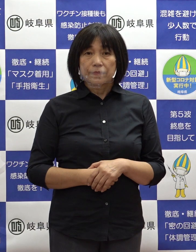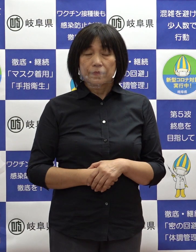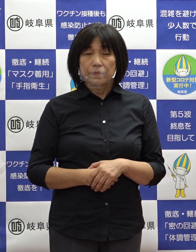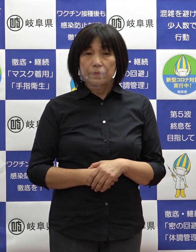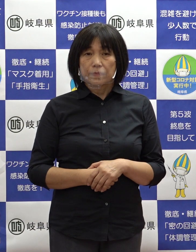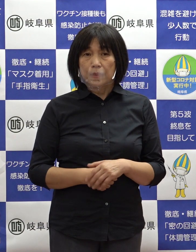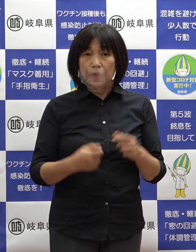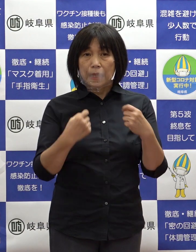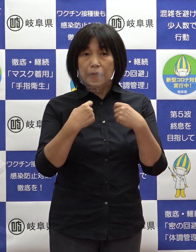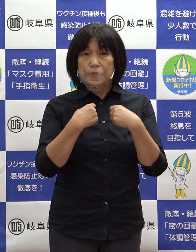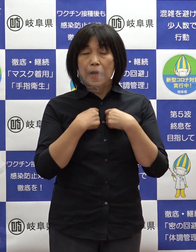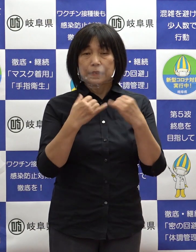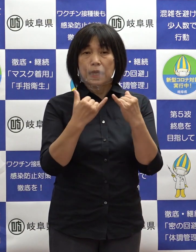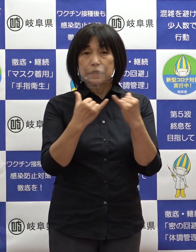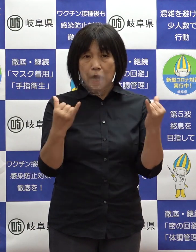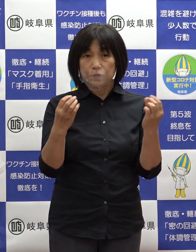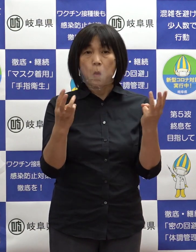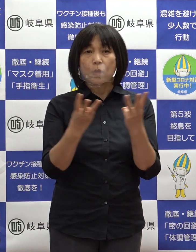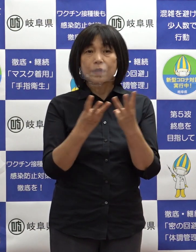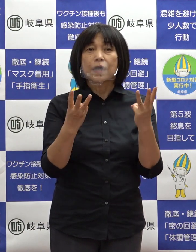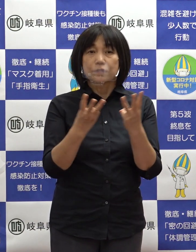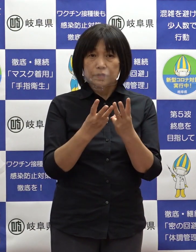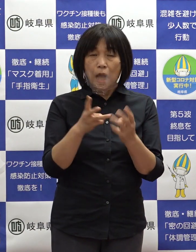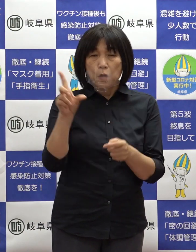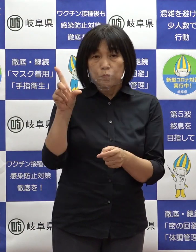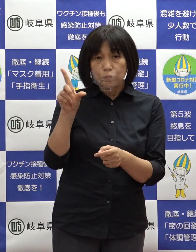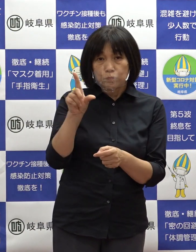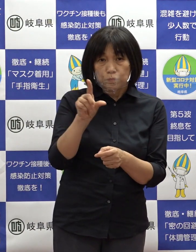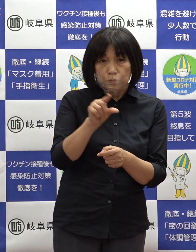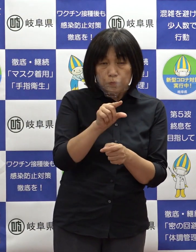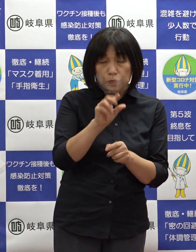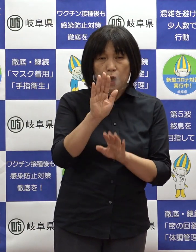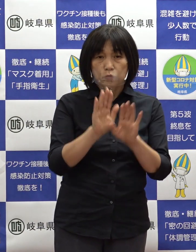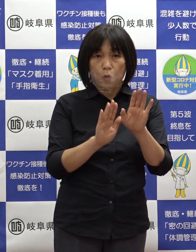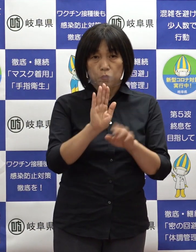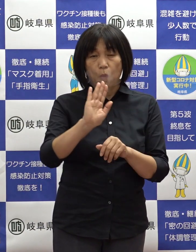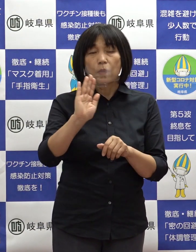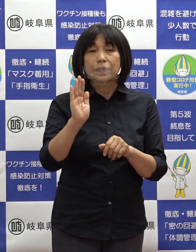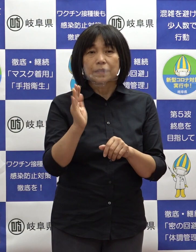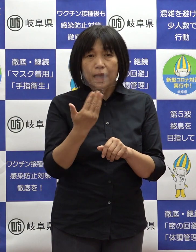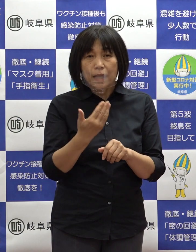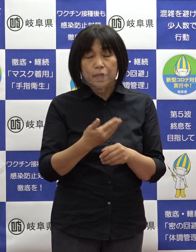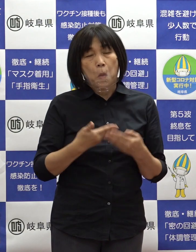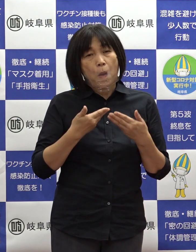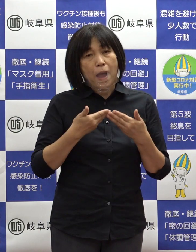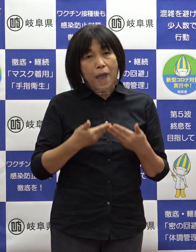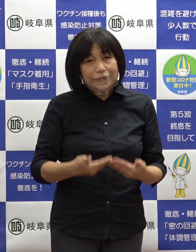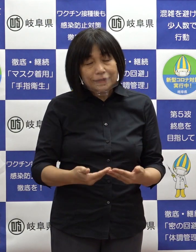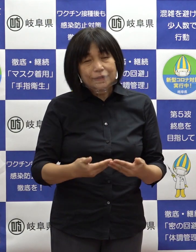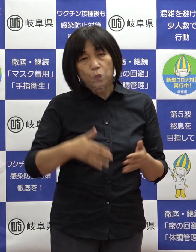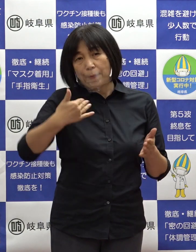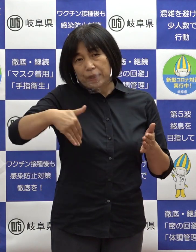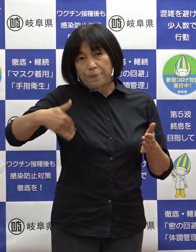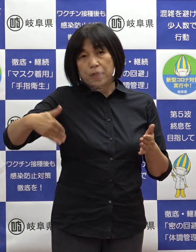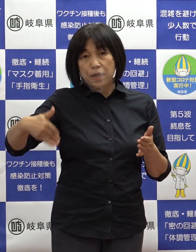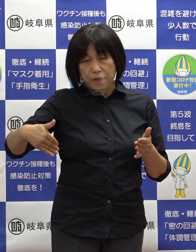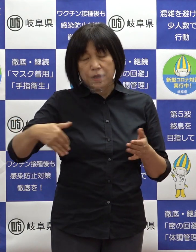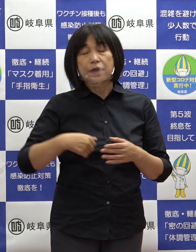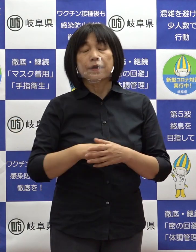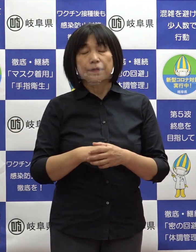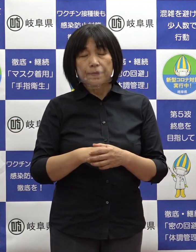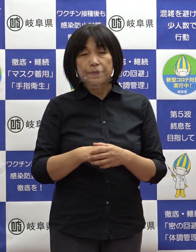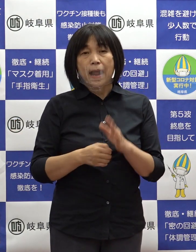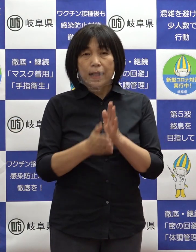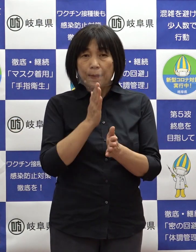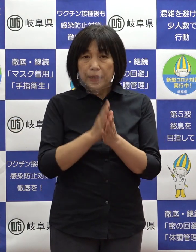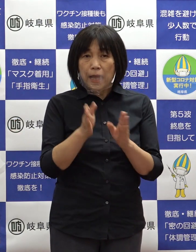感染者が減っているとはいえですね、まだまだ安心できる状況じゃないという言及もありましたが、改めて県民へのメッ